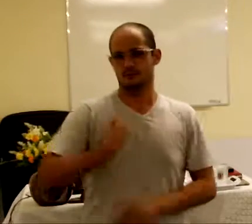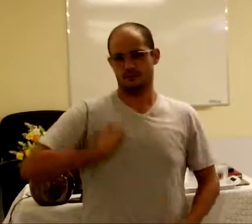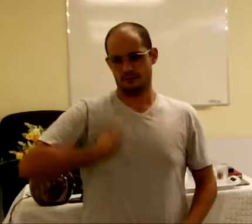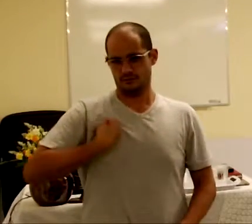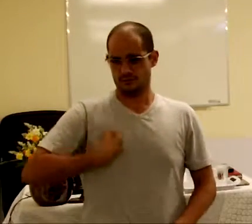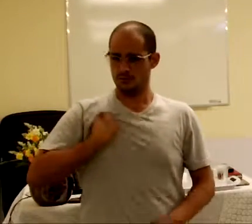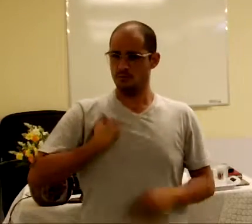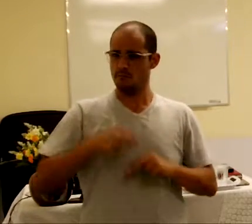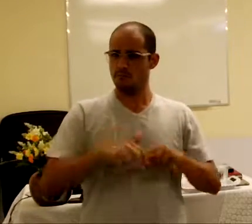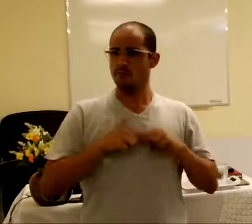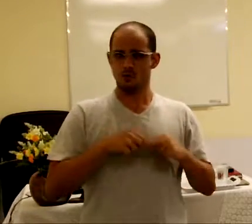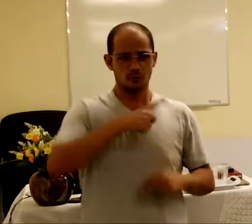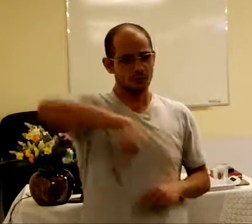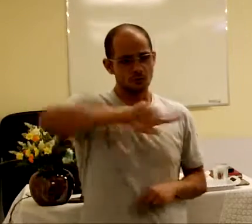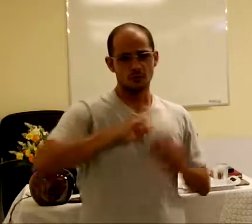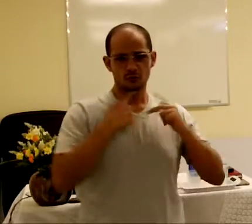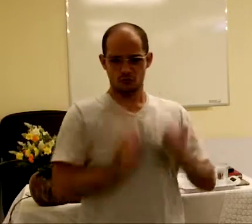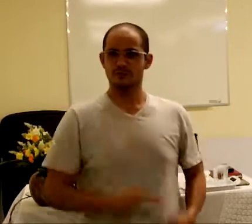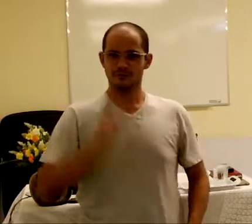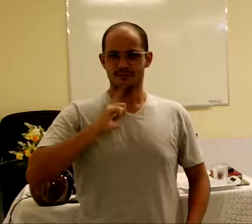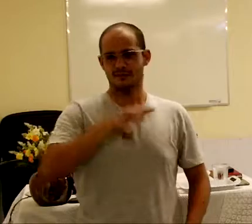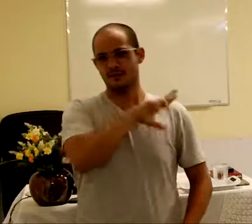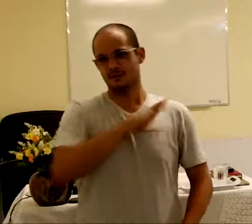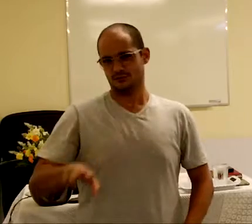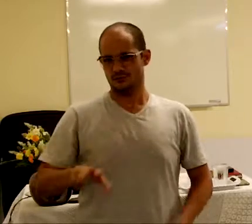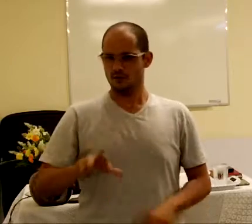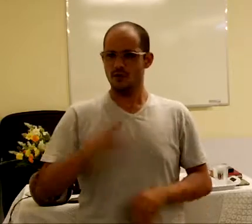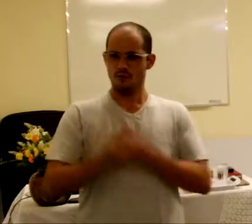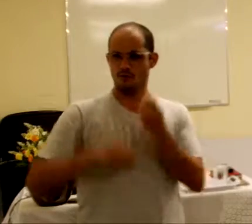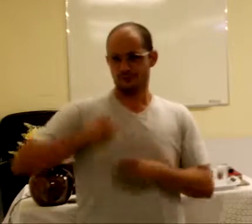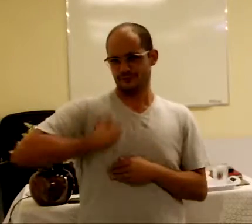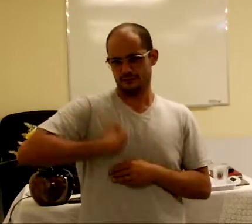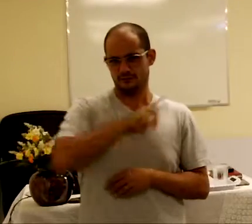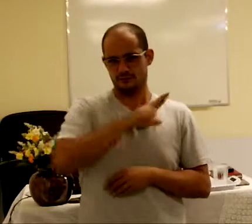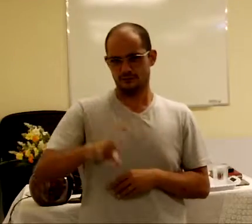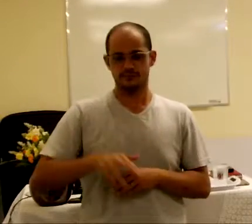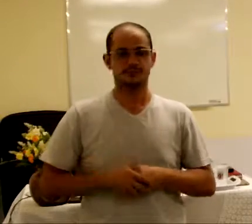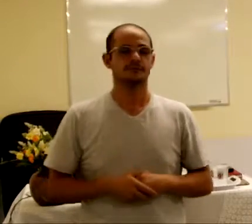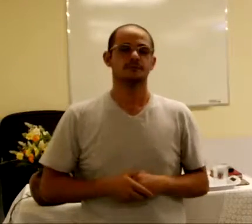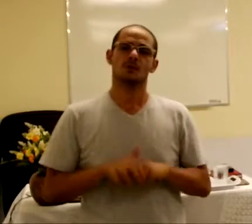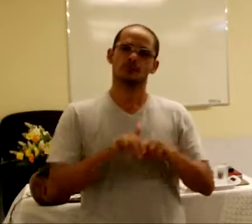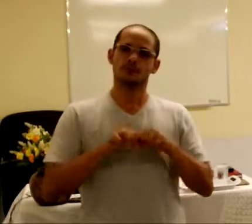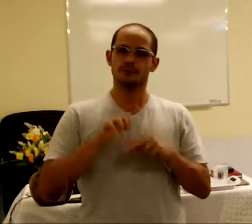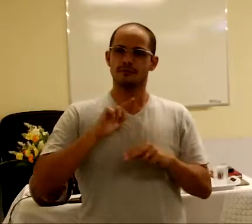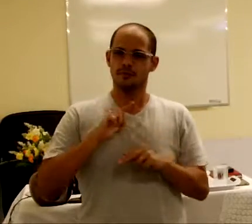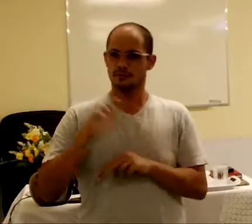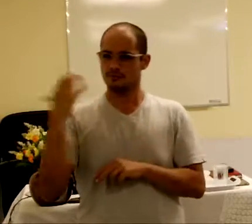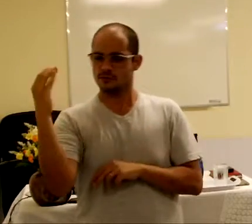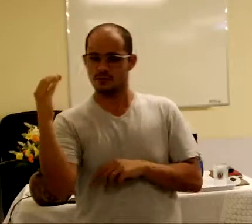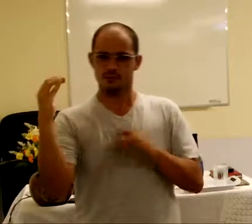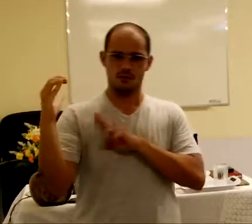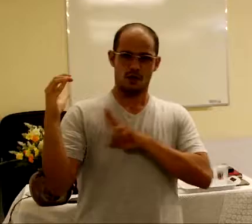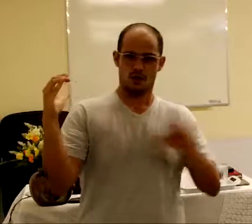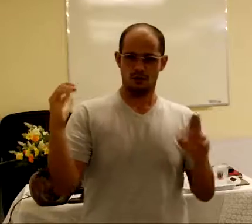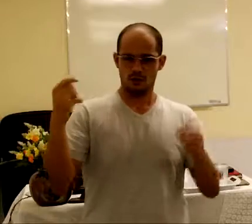tem religião, por que ele vive a experiência religiosa, né? Portanto, há um diálogo entre ciência e religião